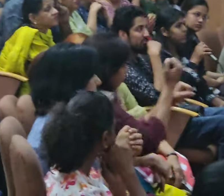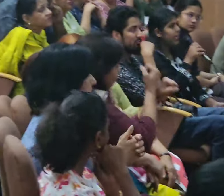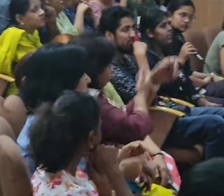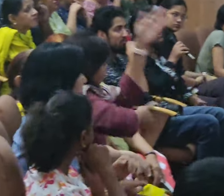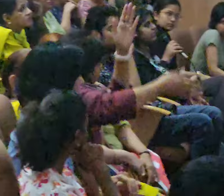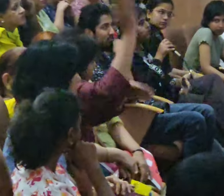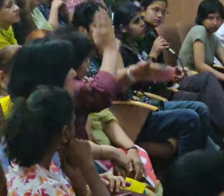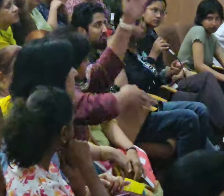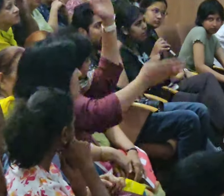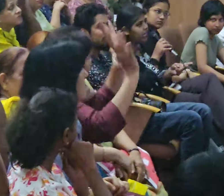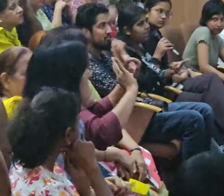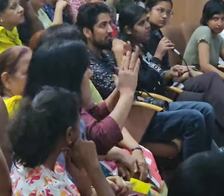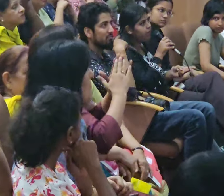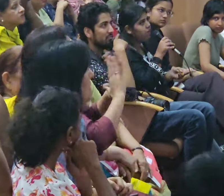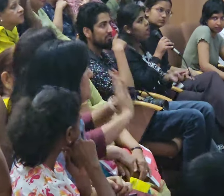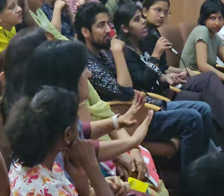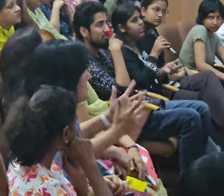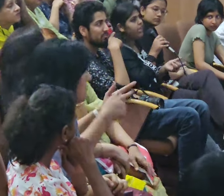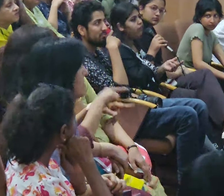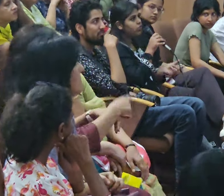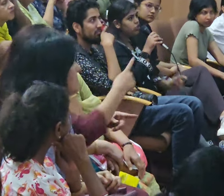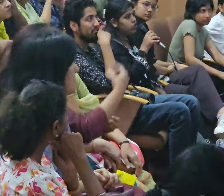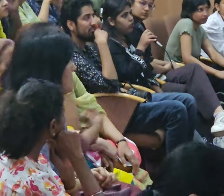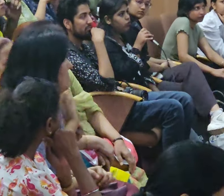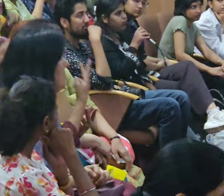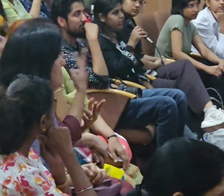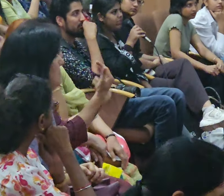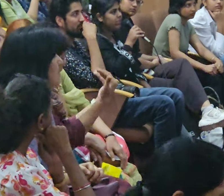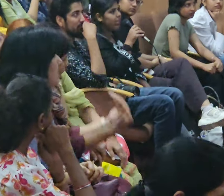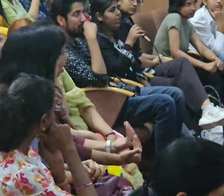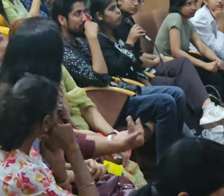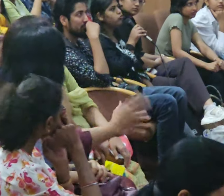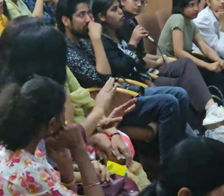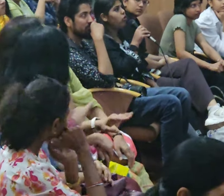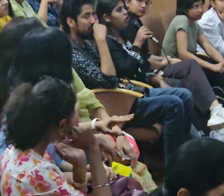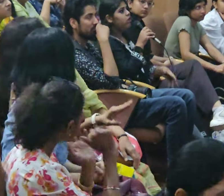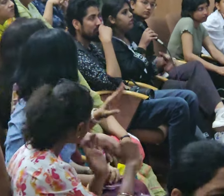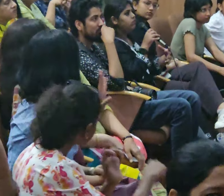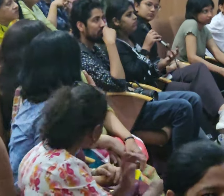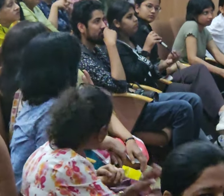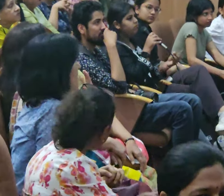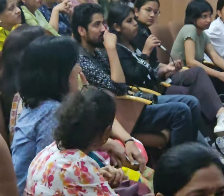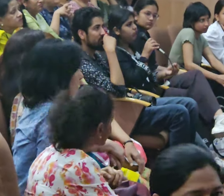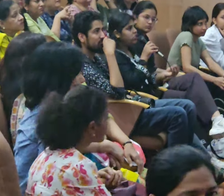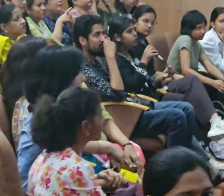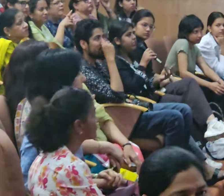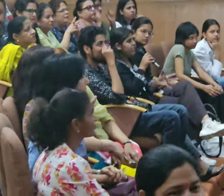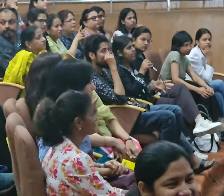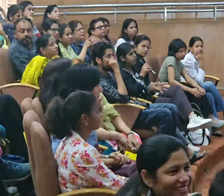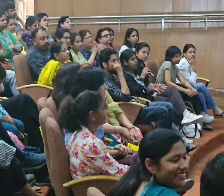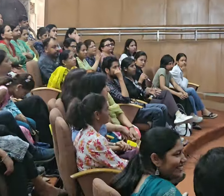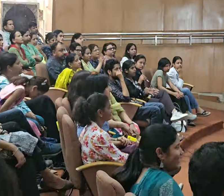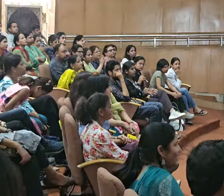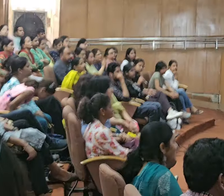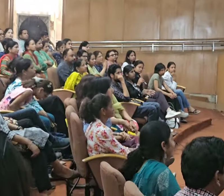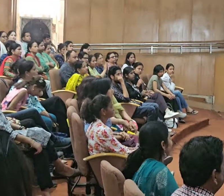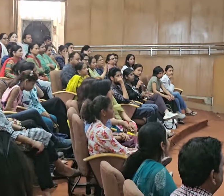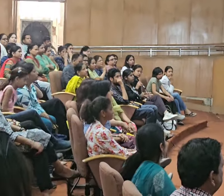सकता है कि ऐसा विजुअली ना देख पाना, डेथ क्वेश्चन जो पर्सन है उसको वो विजुअली देख नहीं पा रहा है, बस सिर्फ